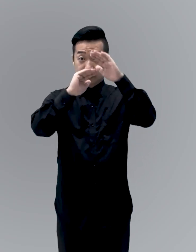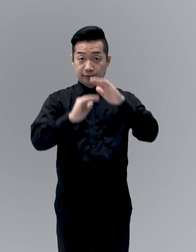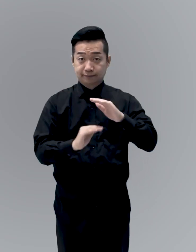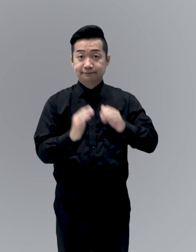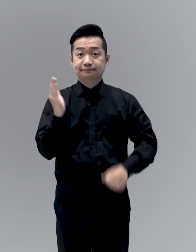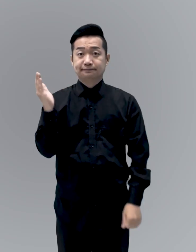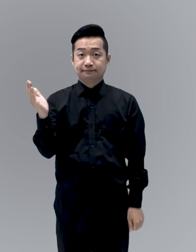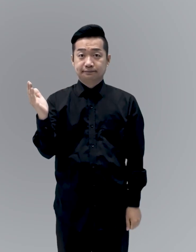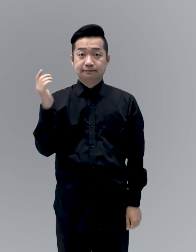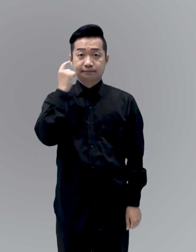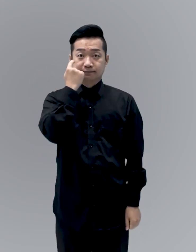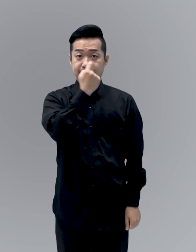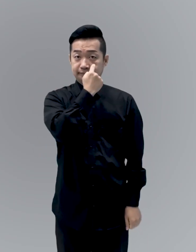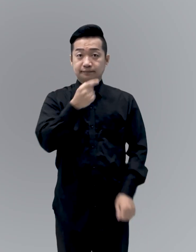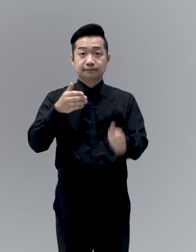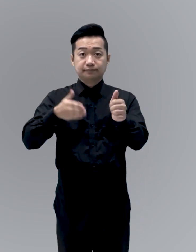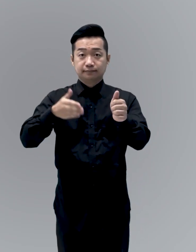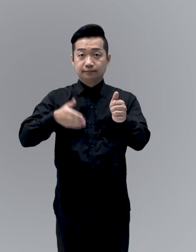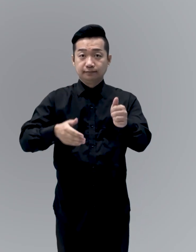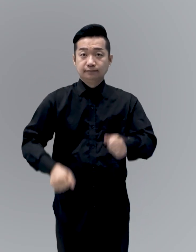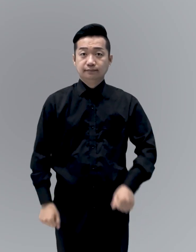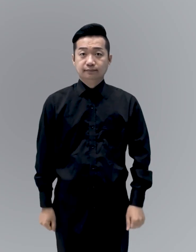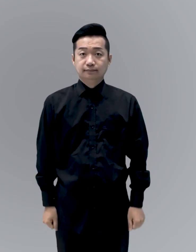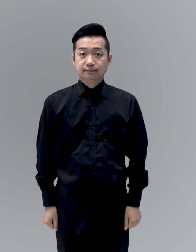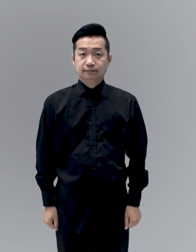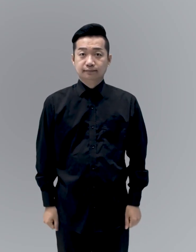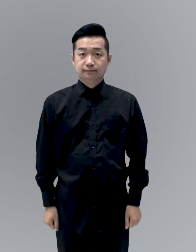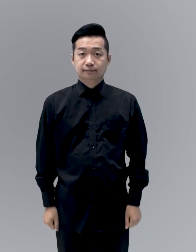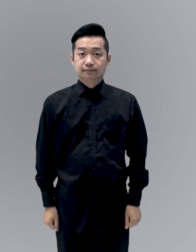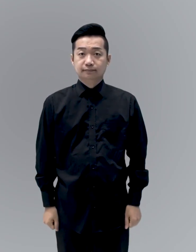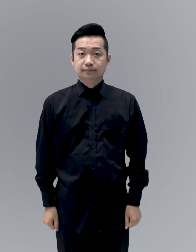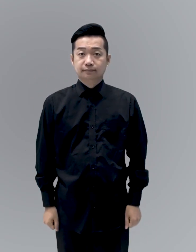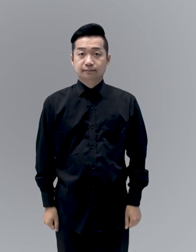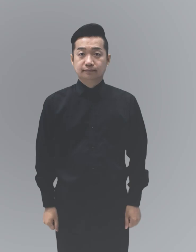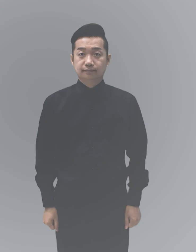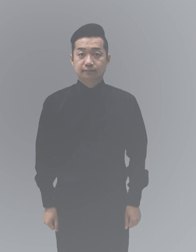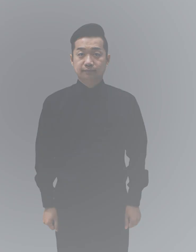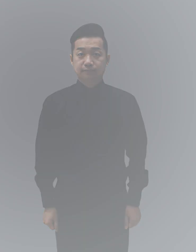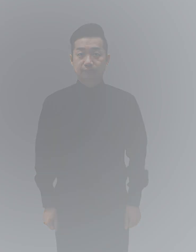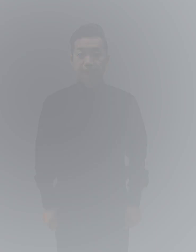여자. 저자 히가시노 게이고. 출판사 RH 코리아.